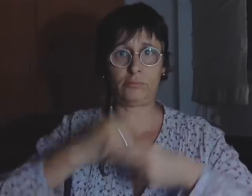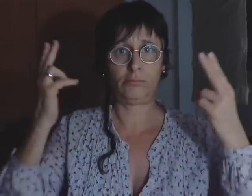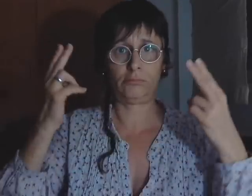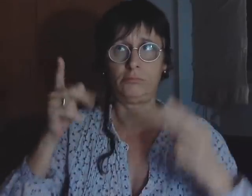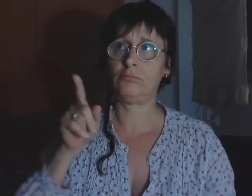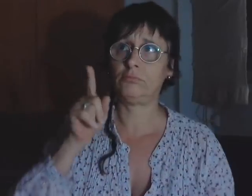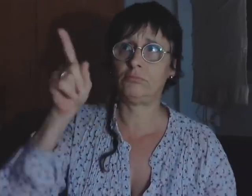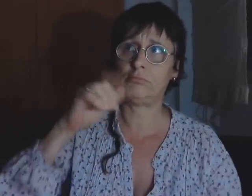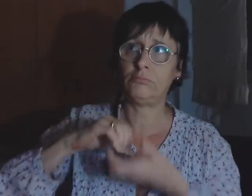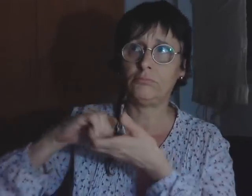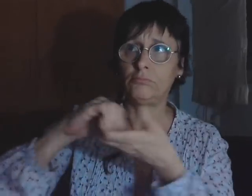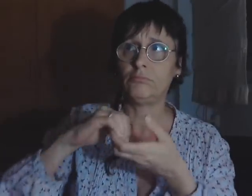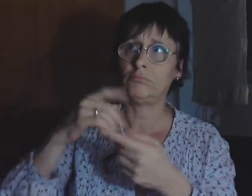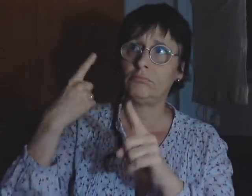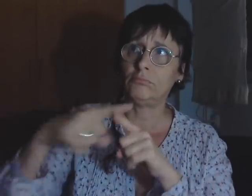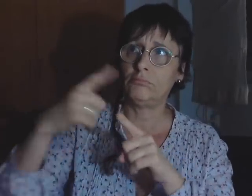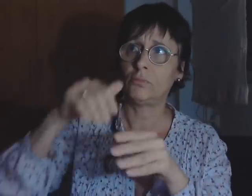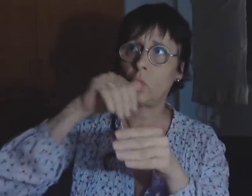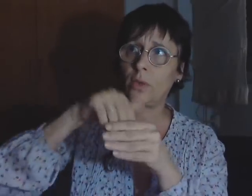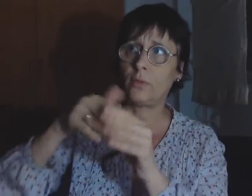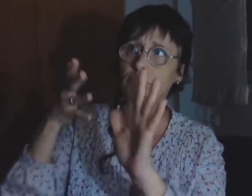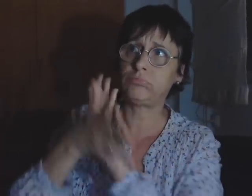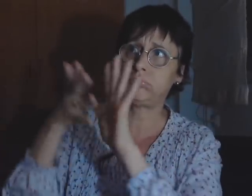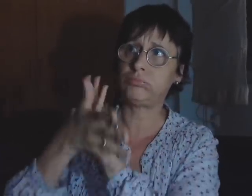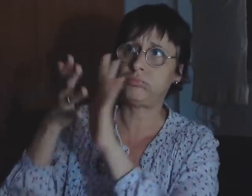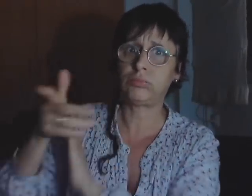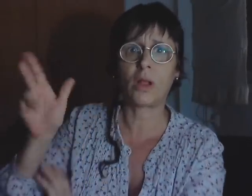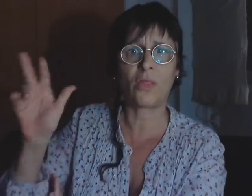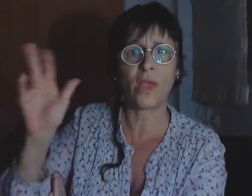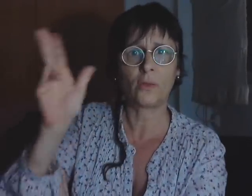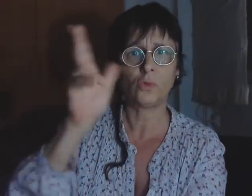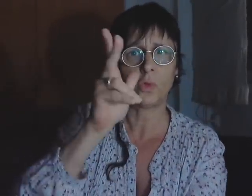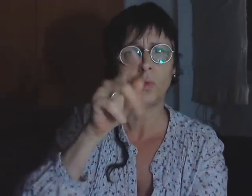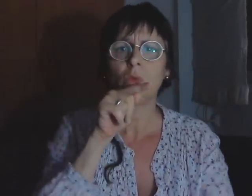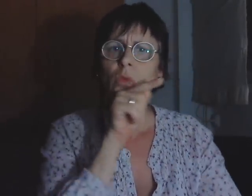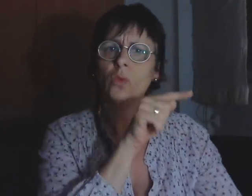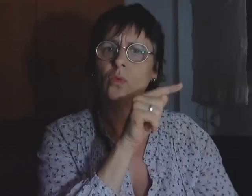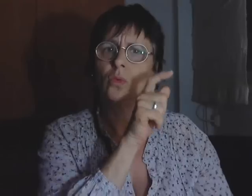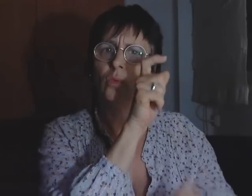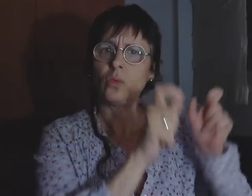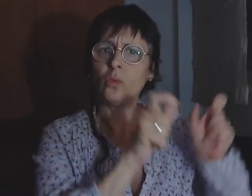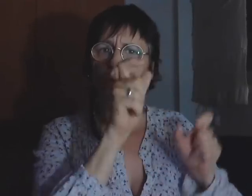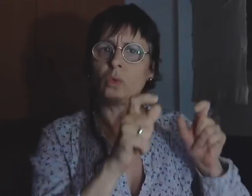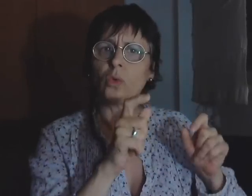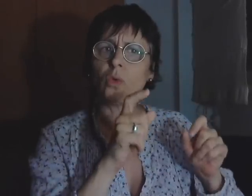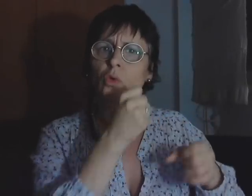Bueno, esas fueron las impresiones de urgencia. Nada más terminar el debate. Han pasado, como digo, 18 horas, hay tiempo de